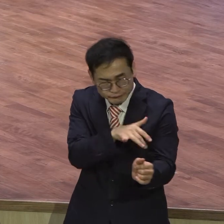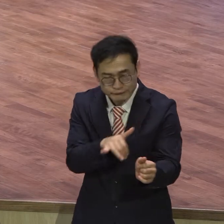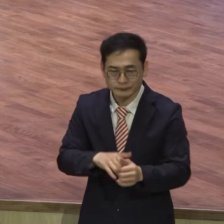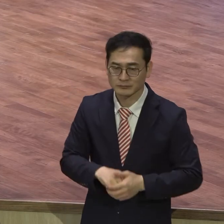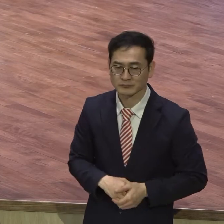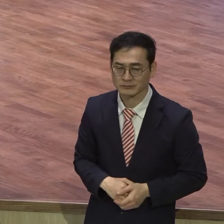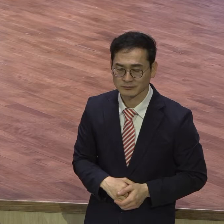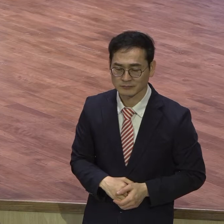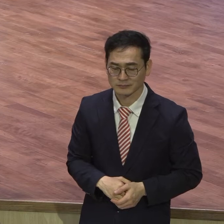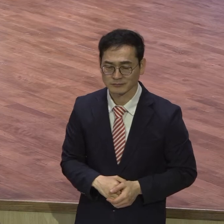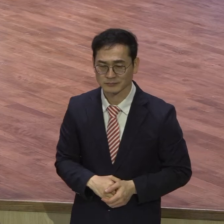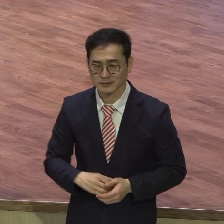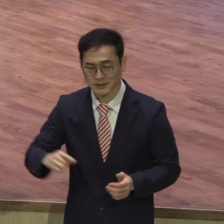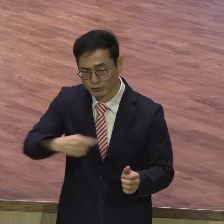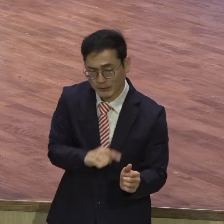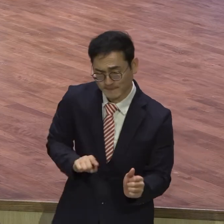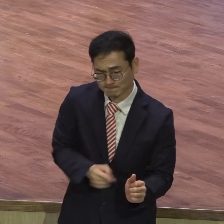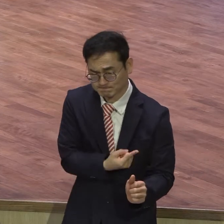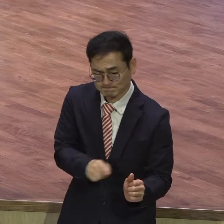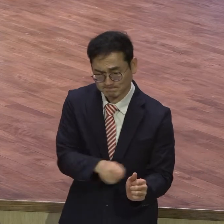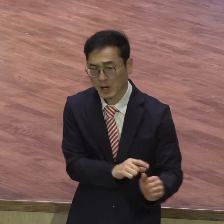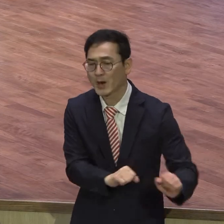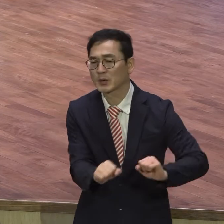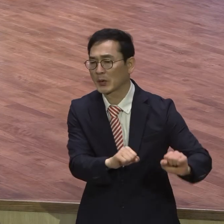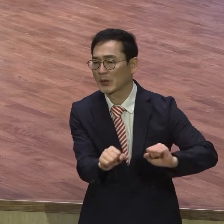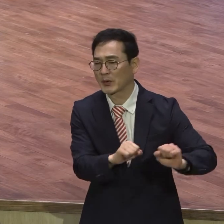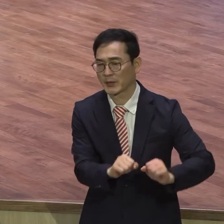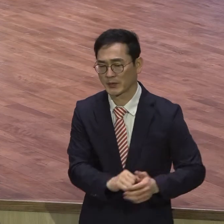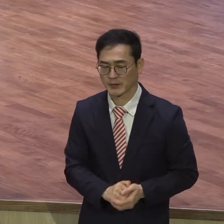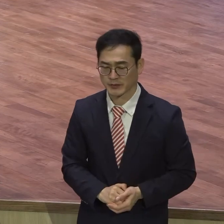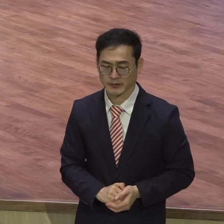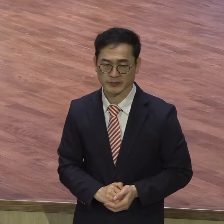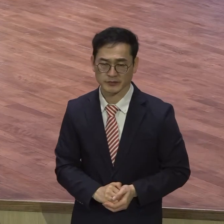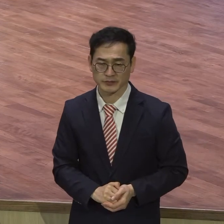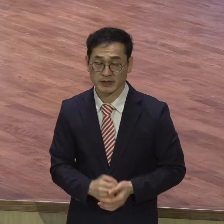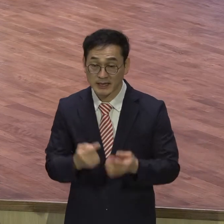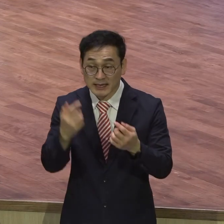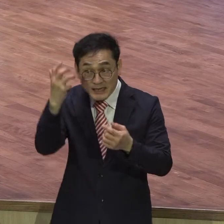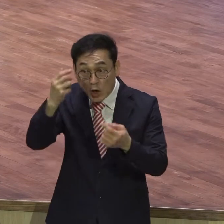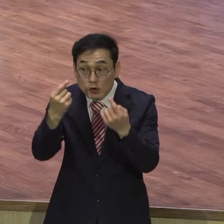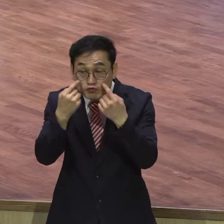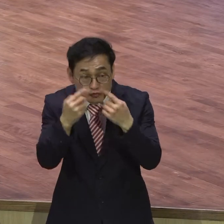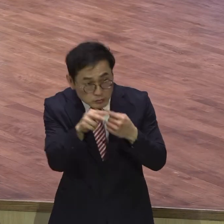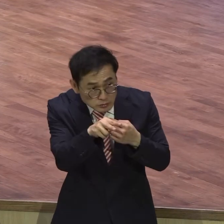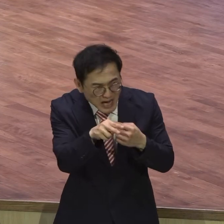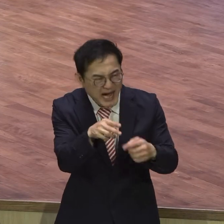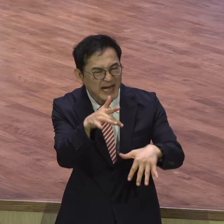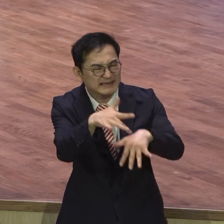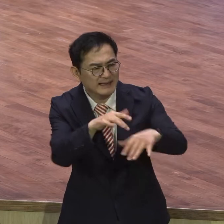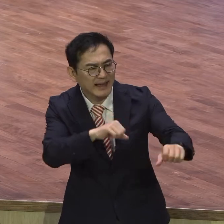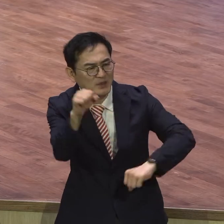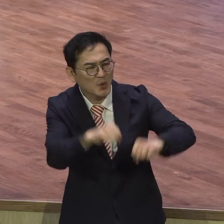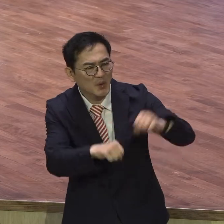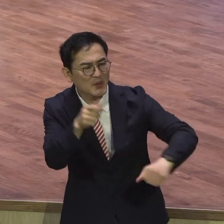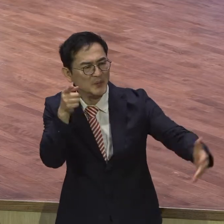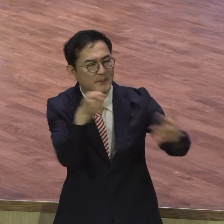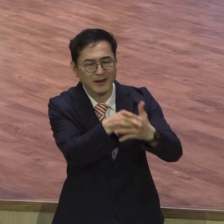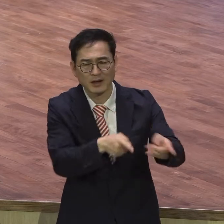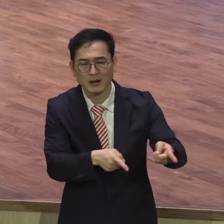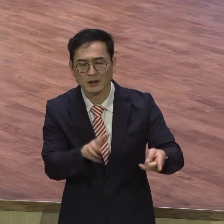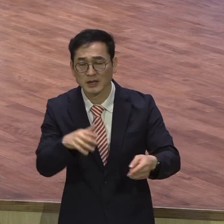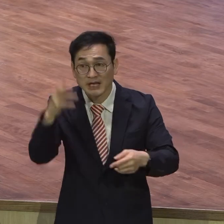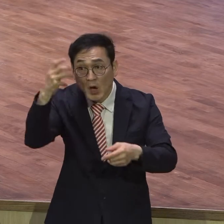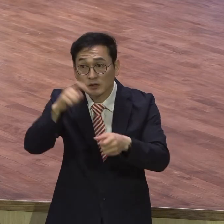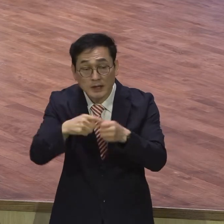게멸하게 숨어가지고 공격합니다 이걸 영적으로 못 보면 영적으로 못 보면 여러분